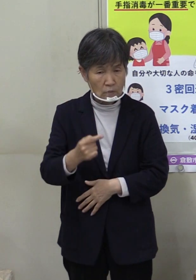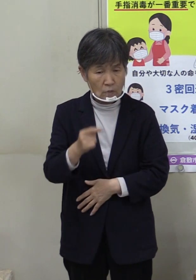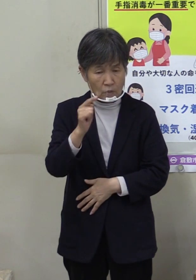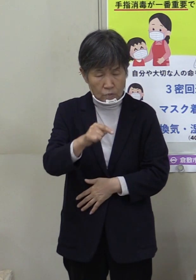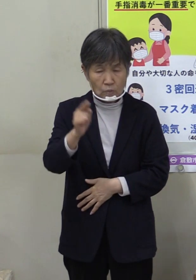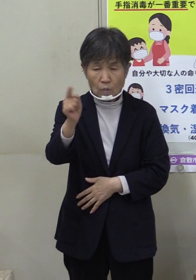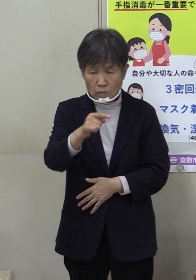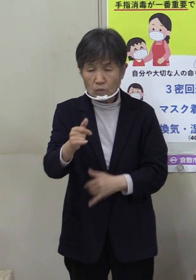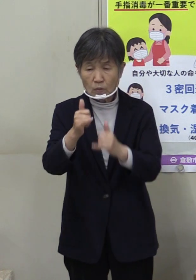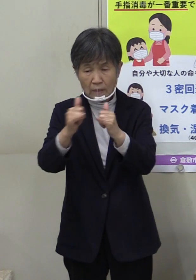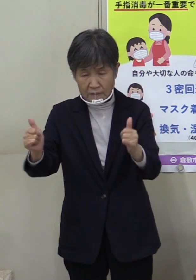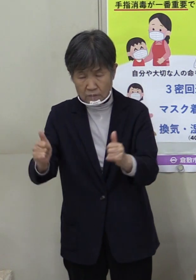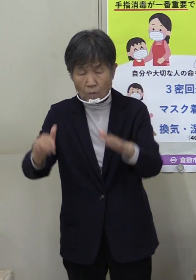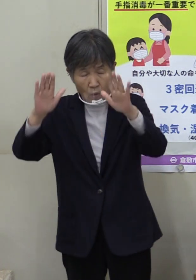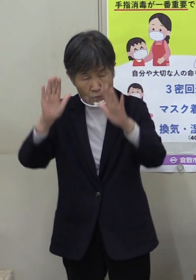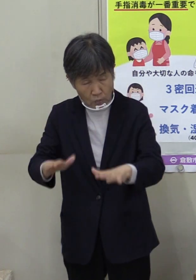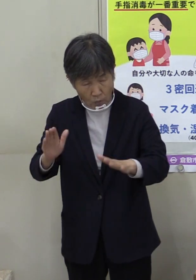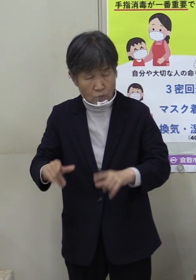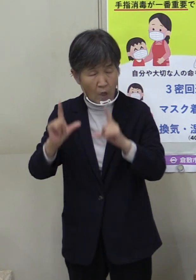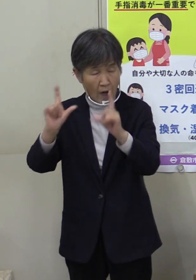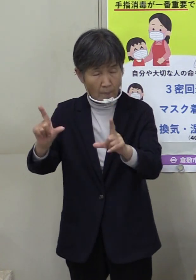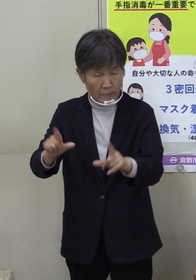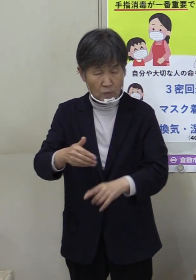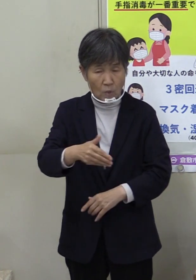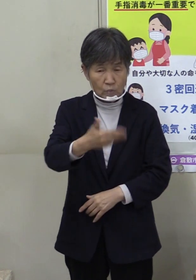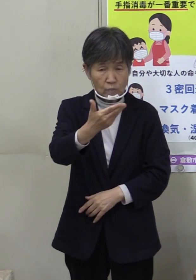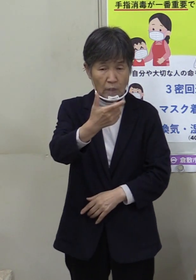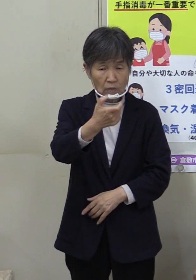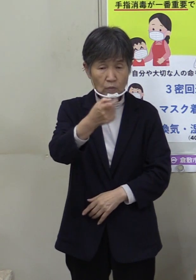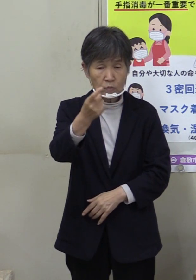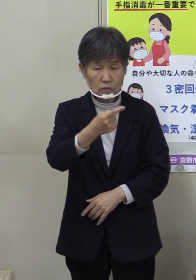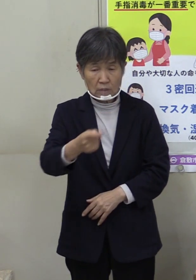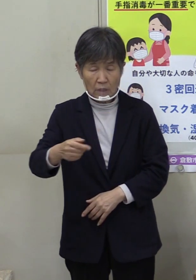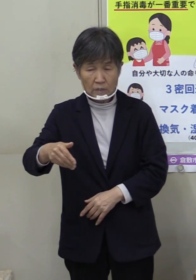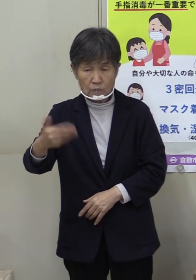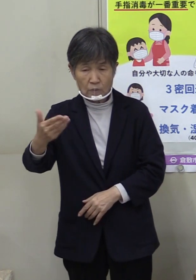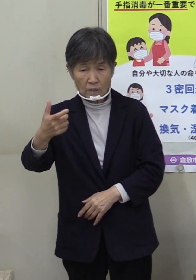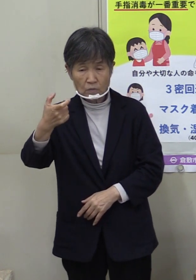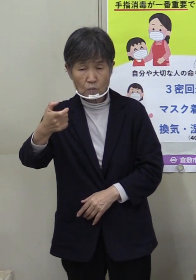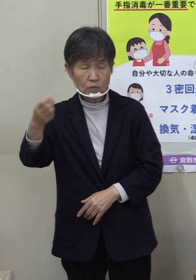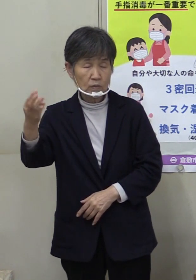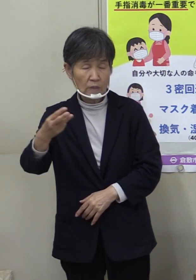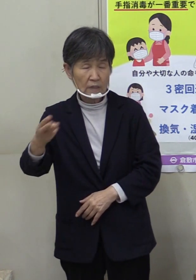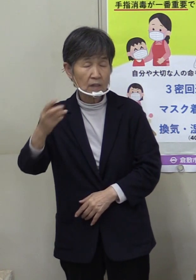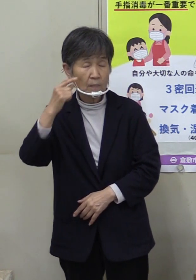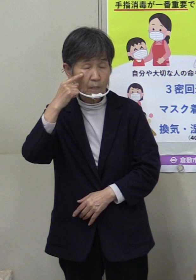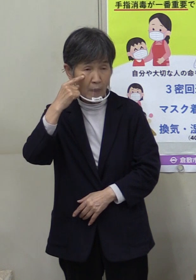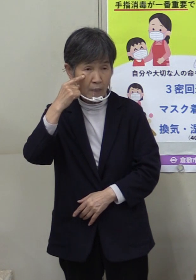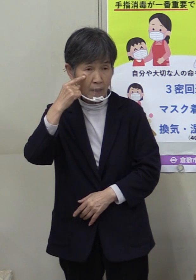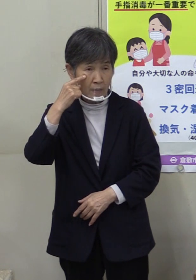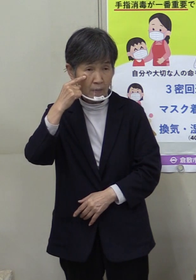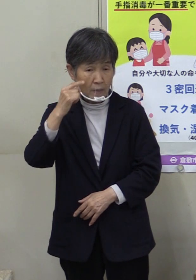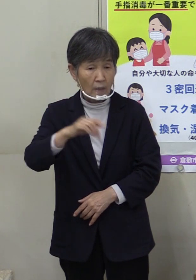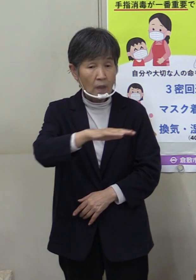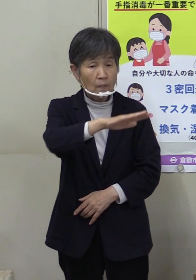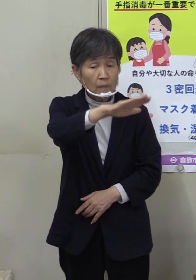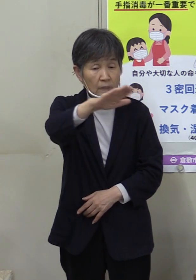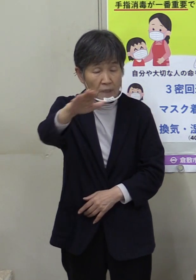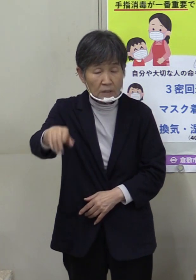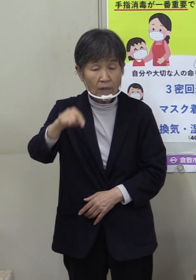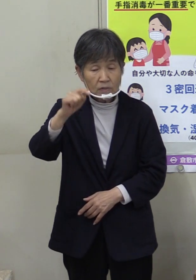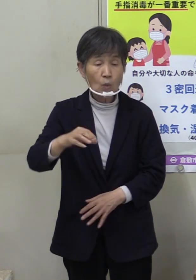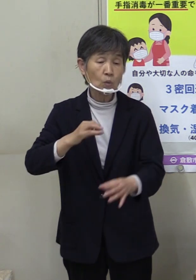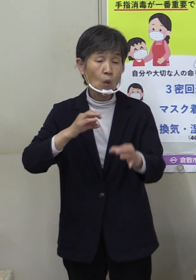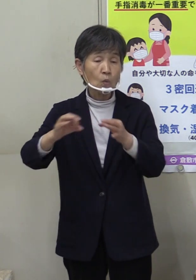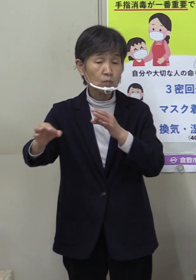の今日の961から963は皆さんそのお店で